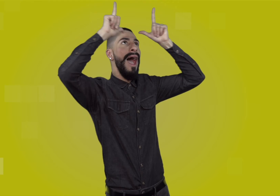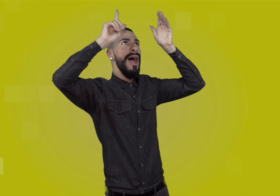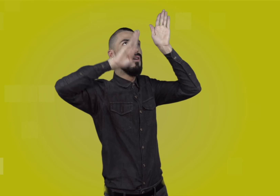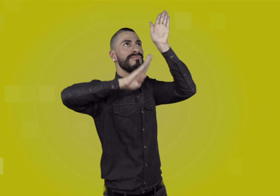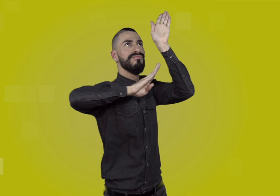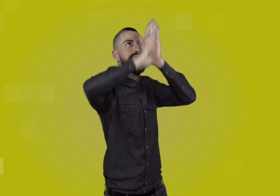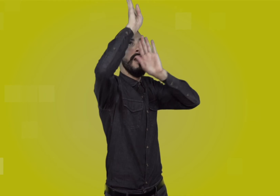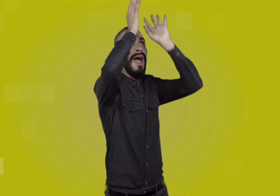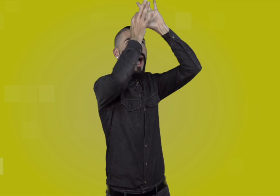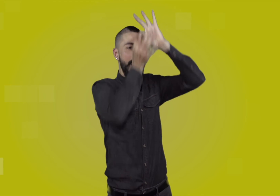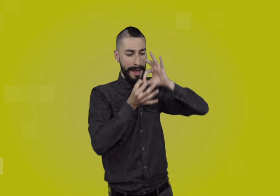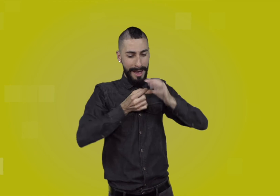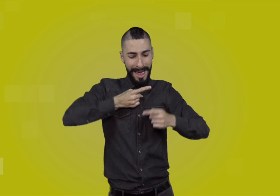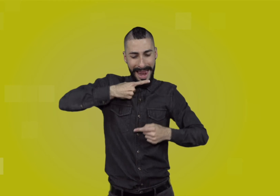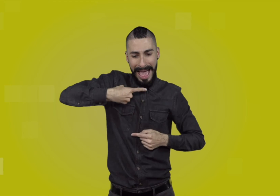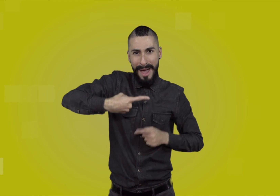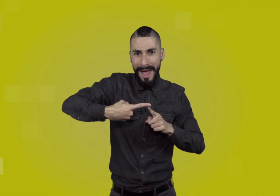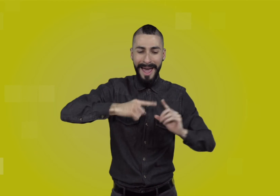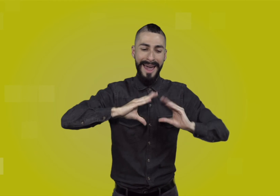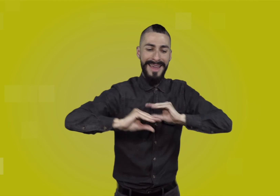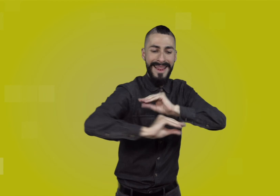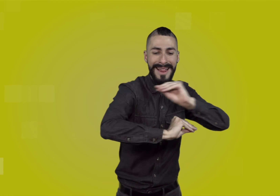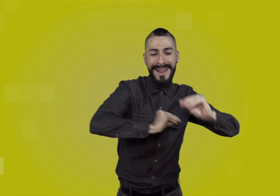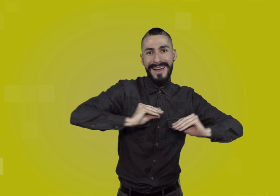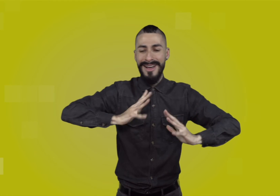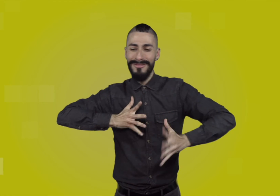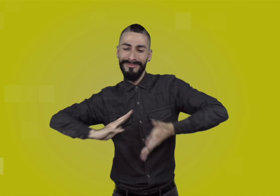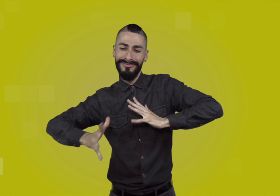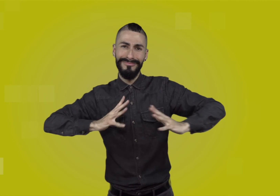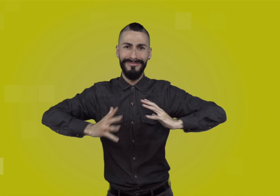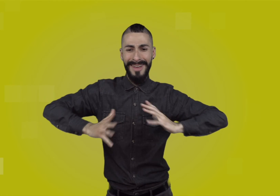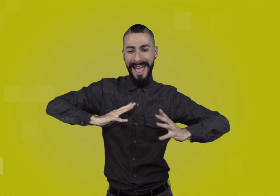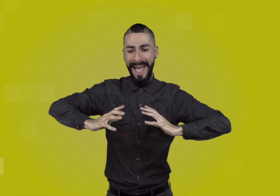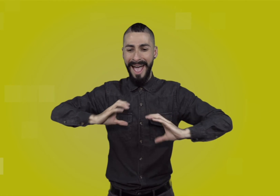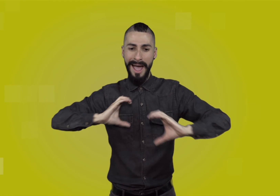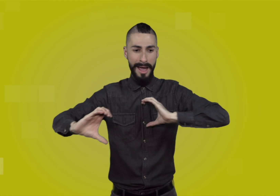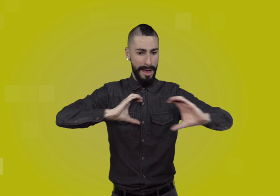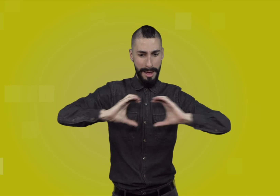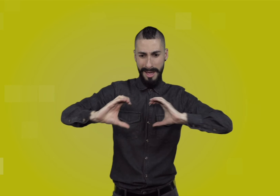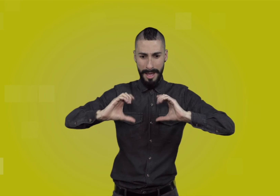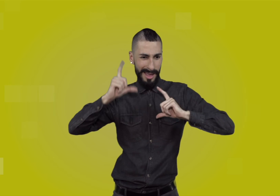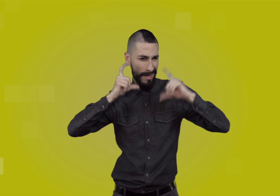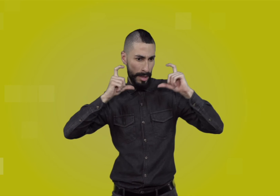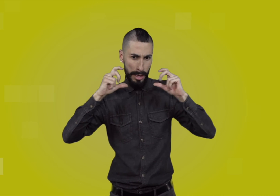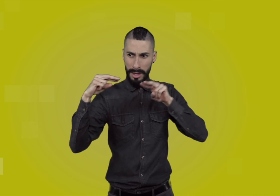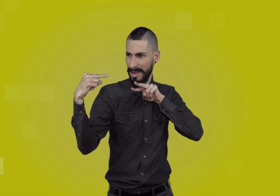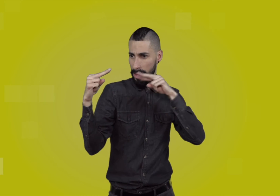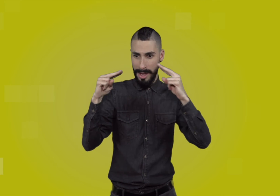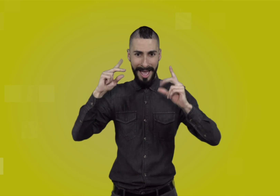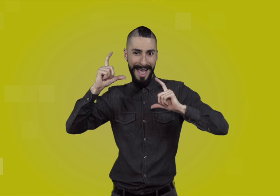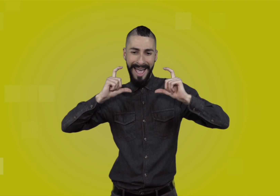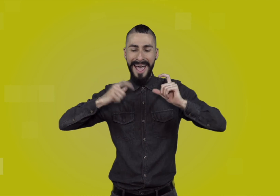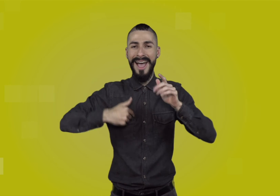comunicación con todas sus formas de expresiones, lo que aporta significativamente al desarrollo pleno de los niños.